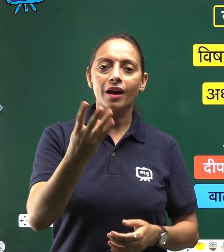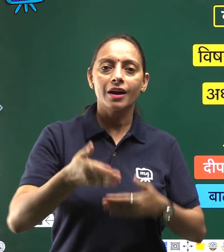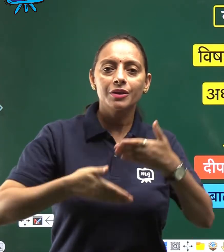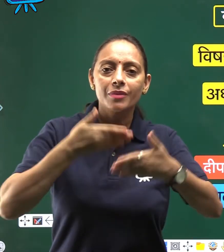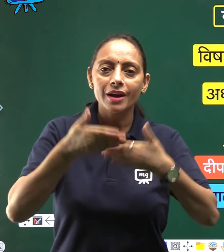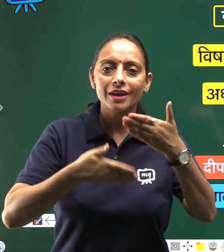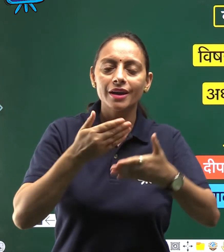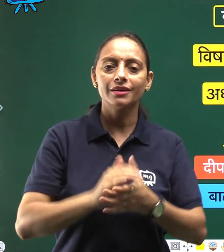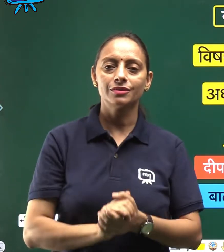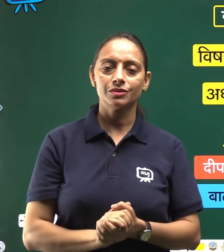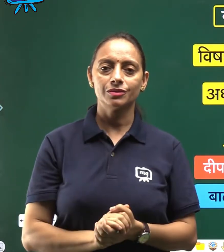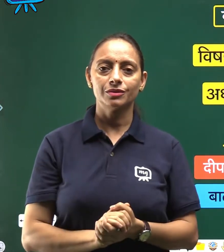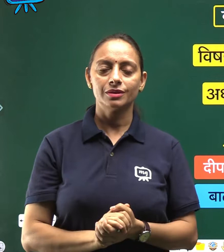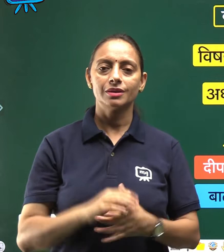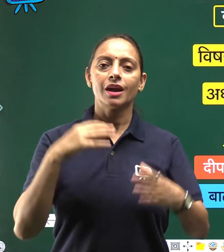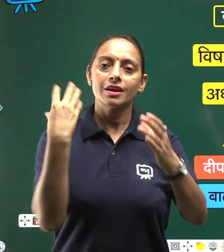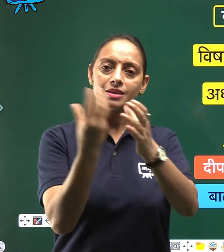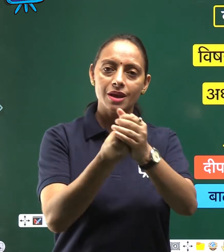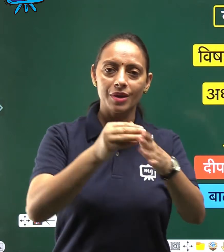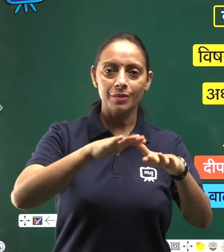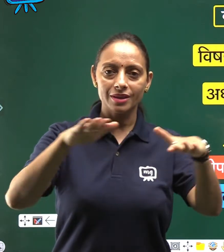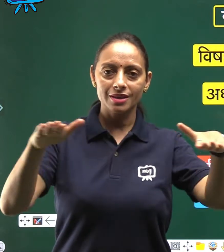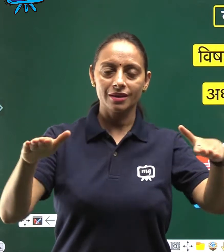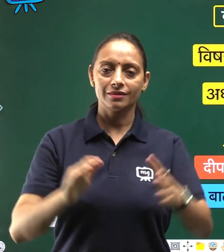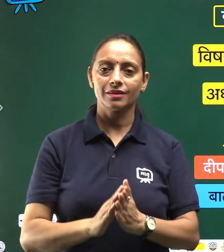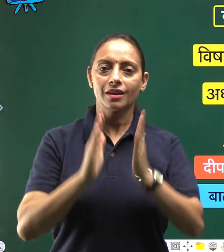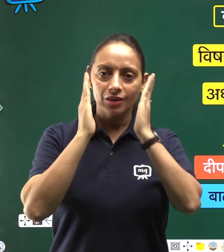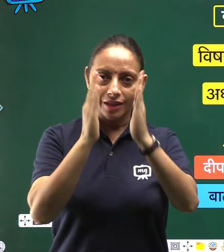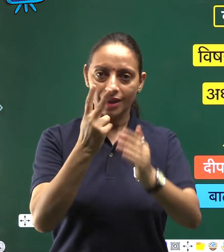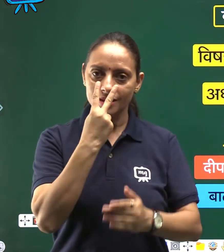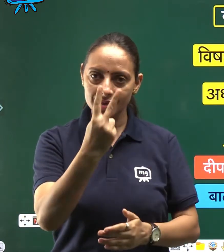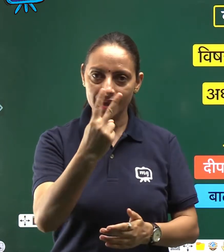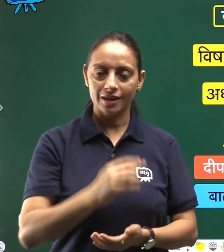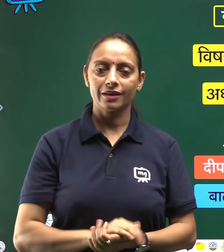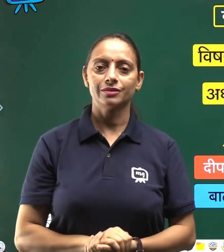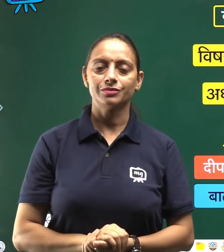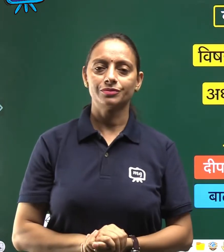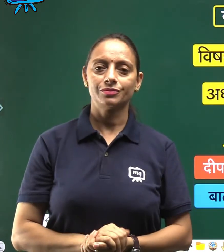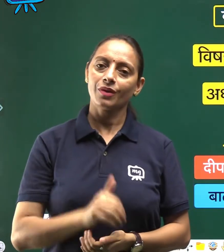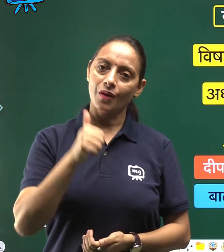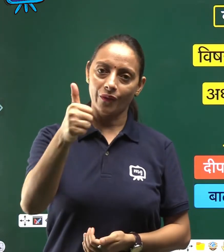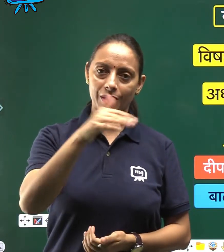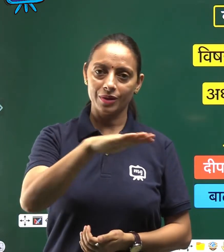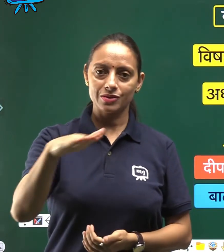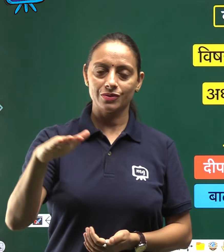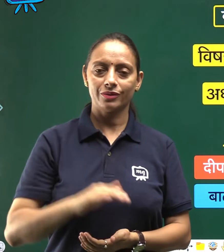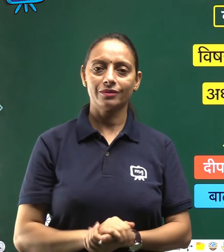पढ़ेंगे। सभी बच्चे ध्यान से देखेंगे, ठीक है बच्चों?